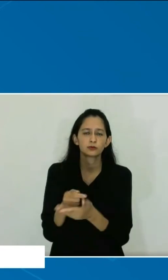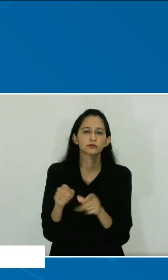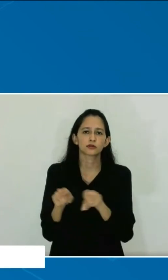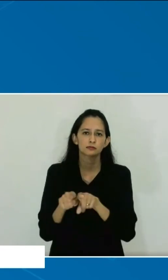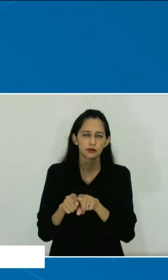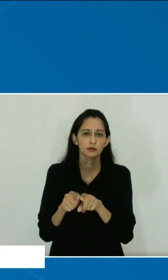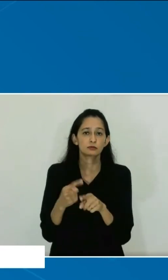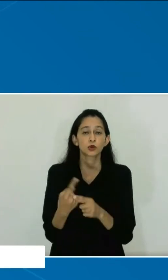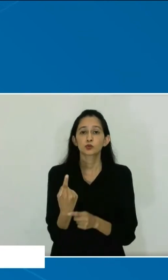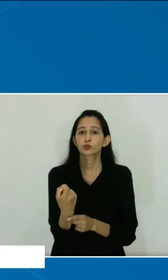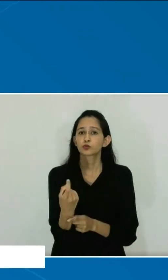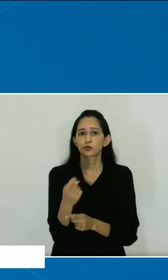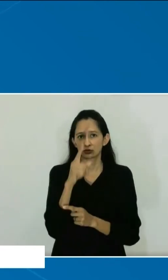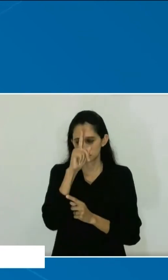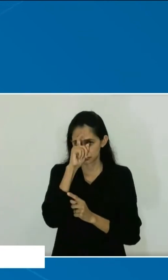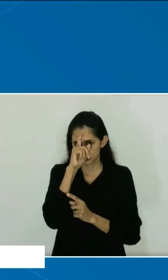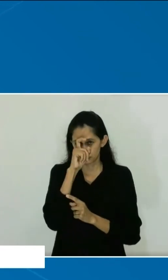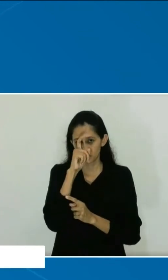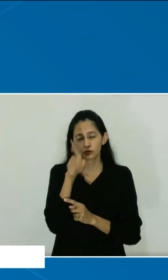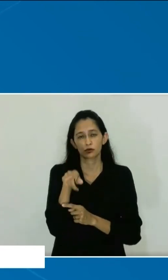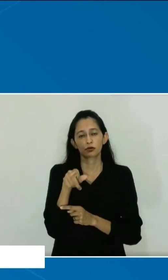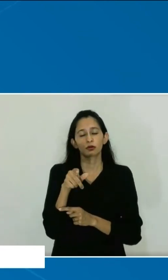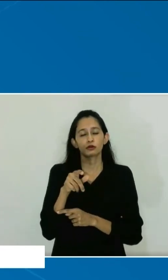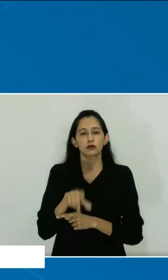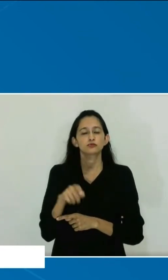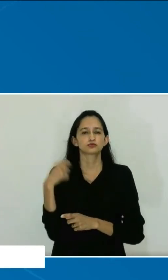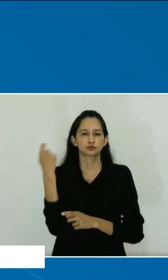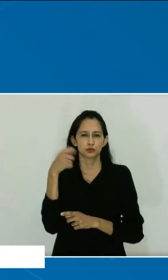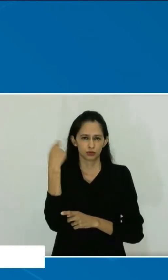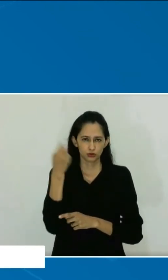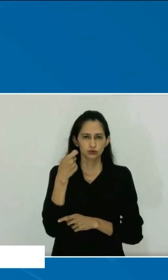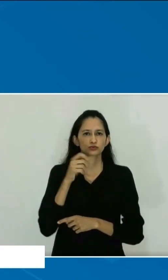único hospital público, o maior hospital público do interior do estado do Rio Grande do Sul.